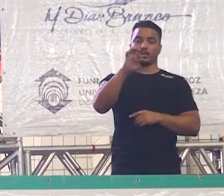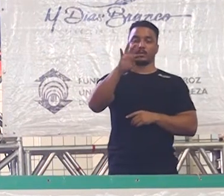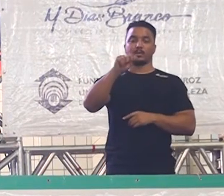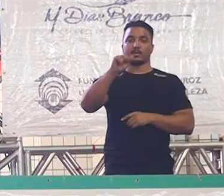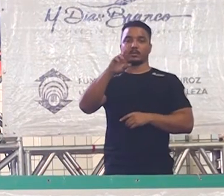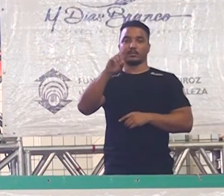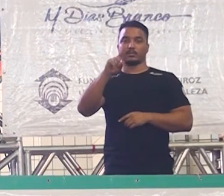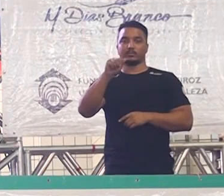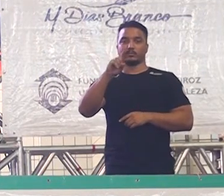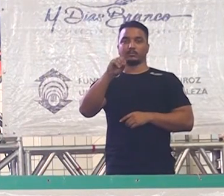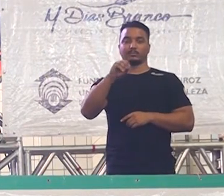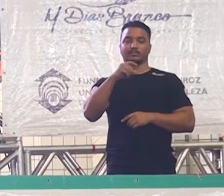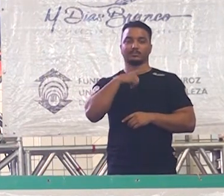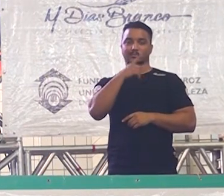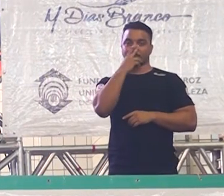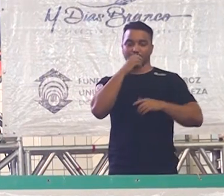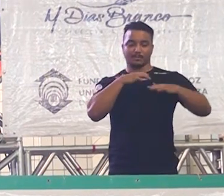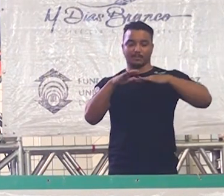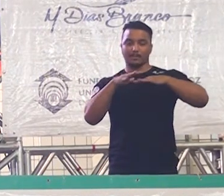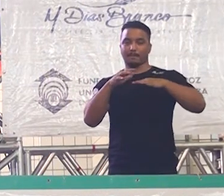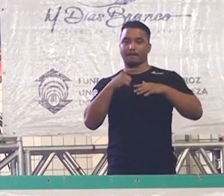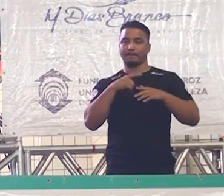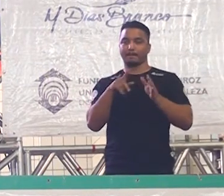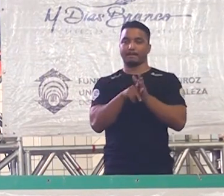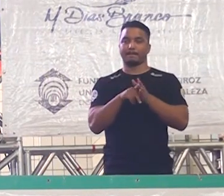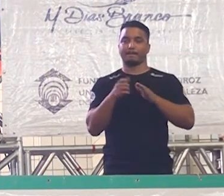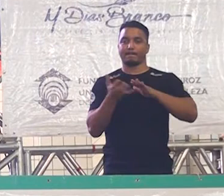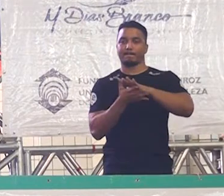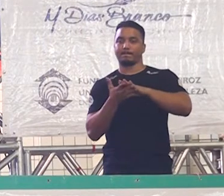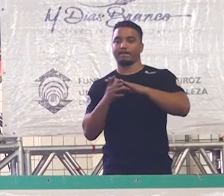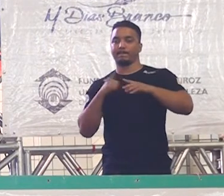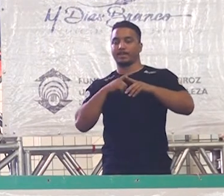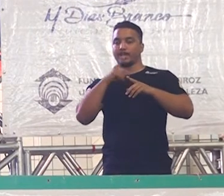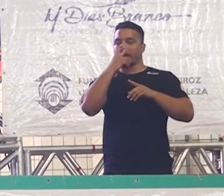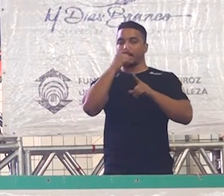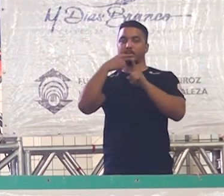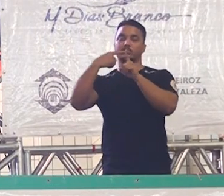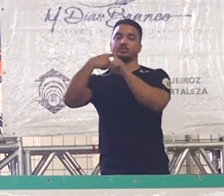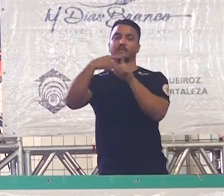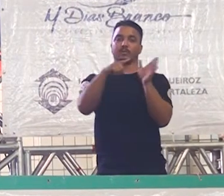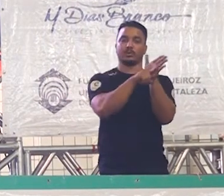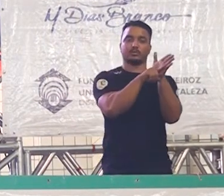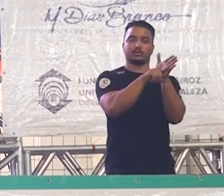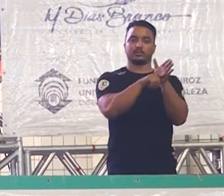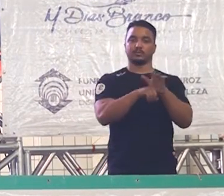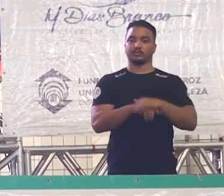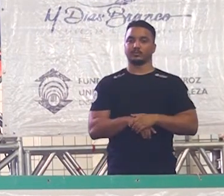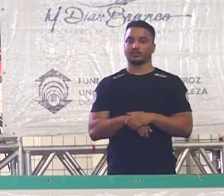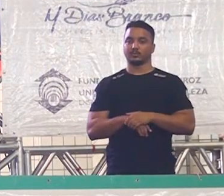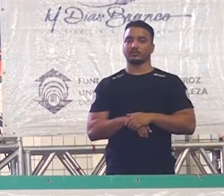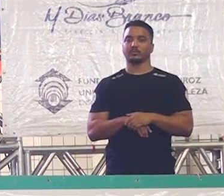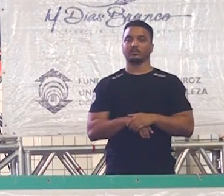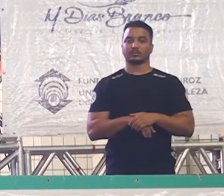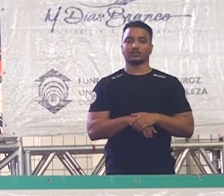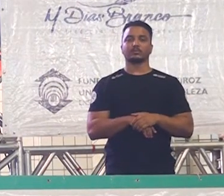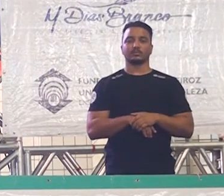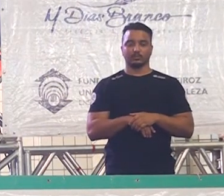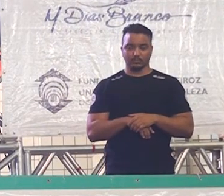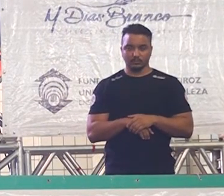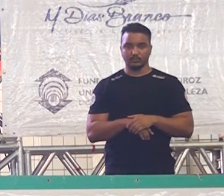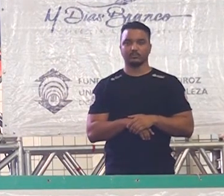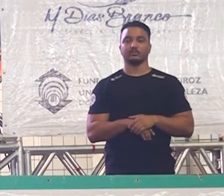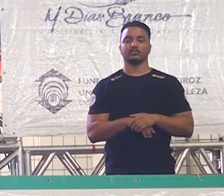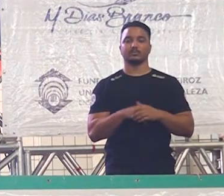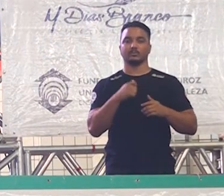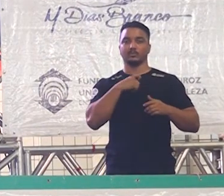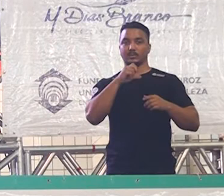retardado? Quando a aceleração e velocidade têm sinais contrários. Pessoal, cuidado nessa classificação.